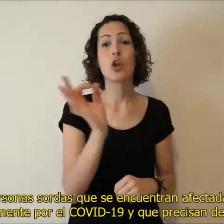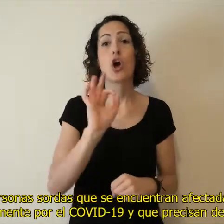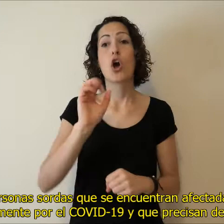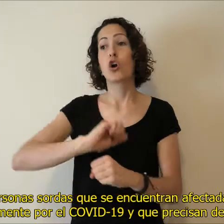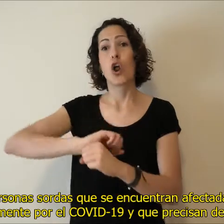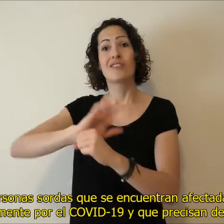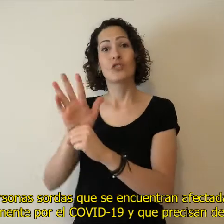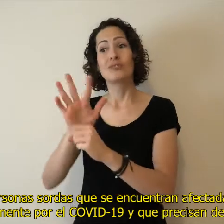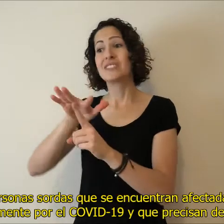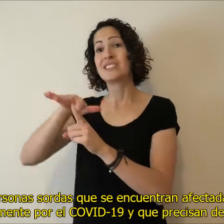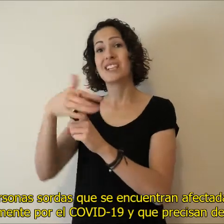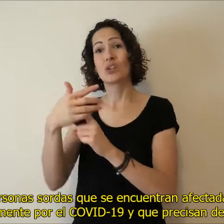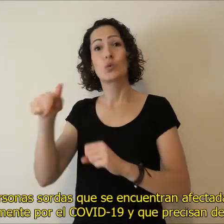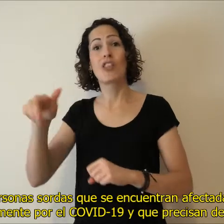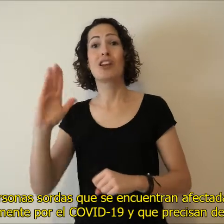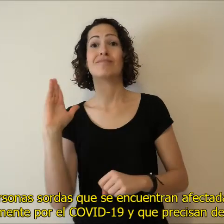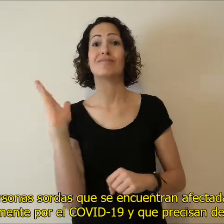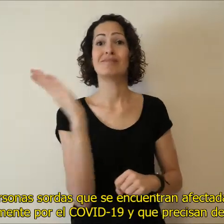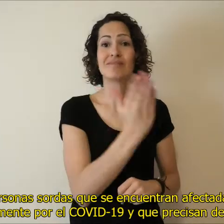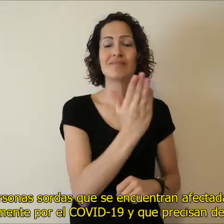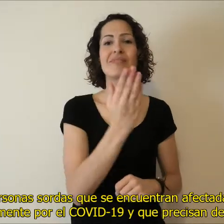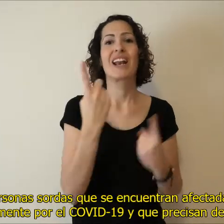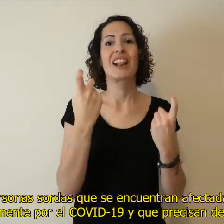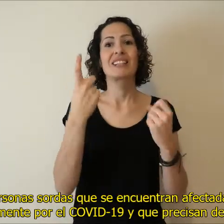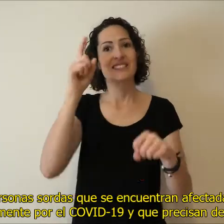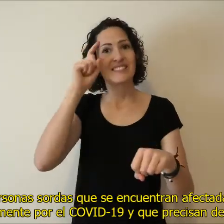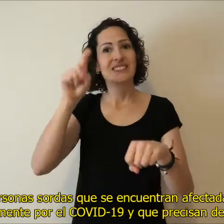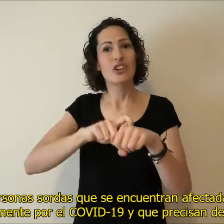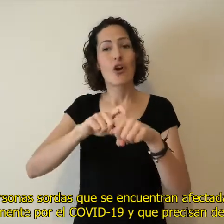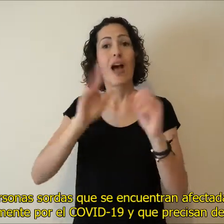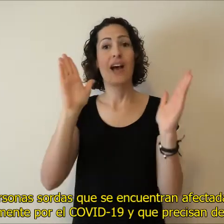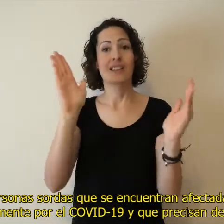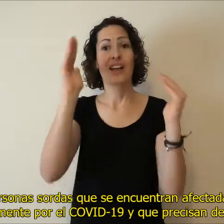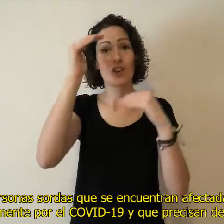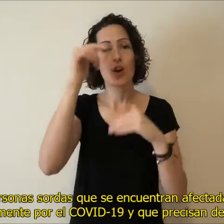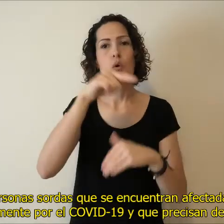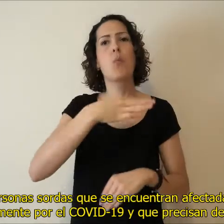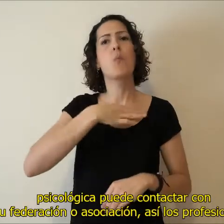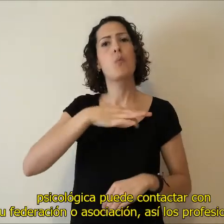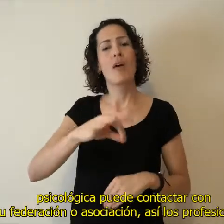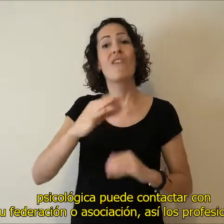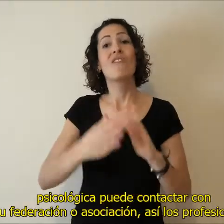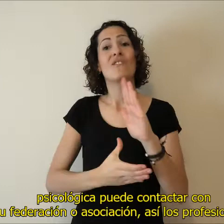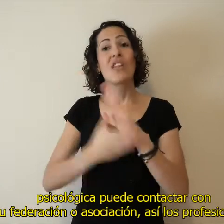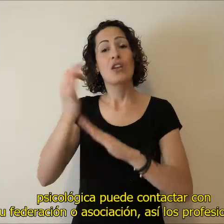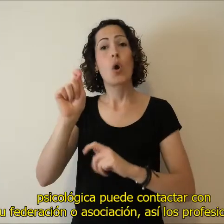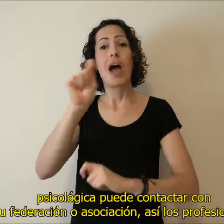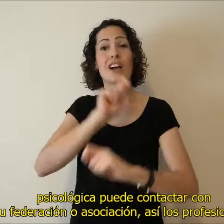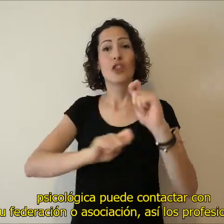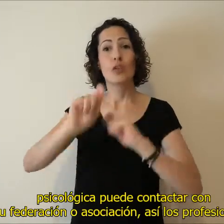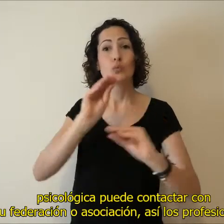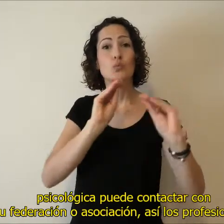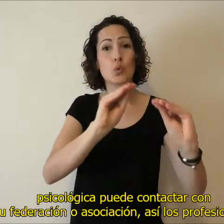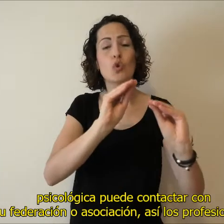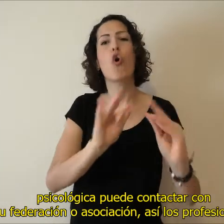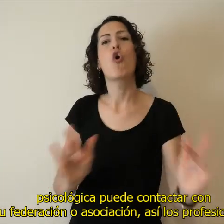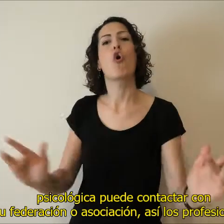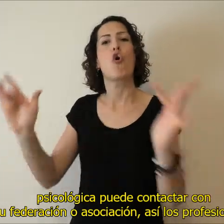directa o indirectamente por el cob y 19 y que precisan de una atención psicológica pueden contactar con su federación